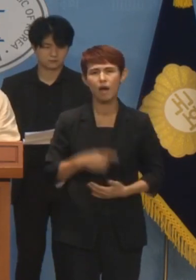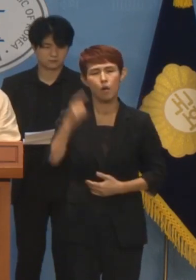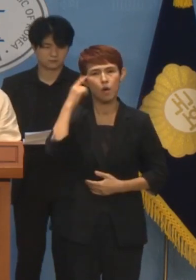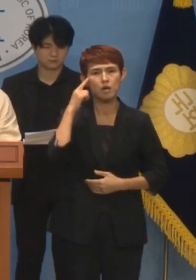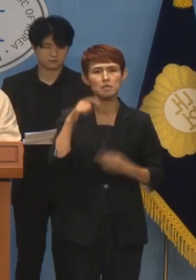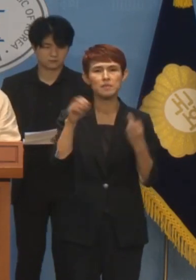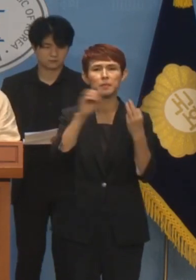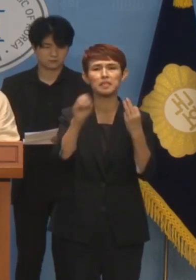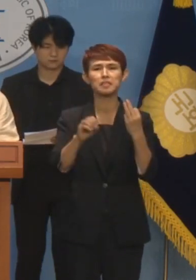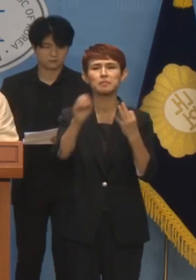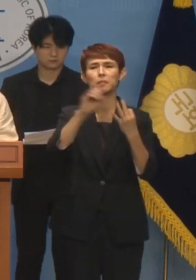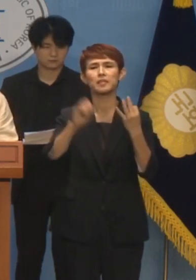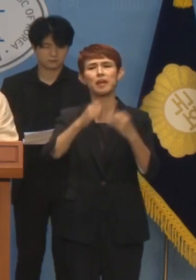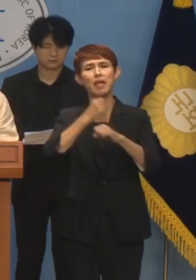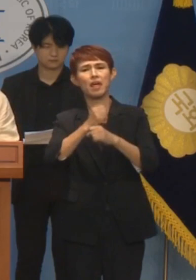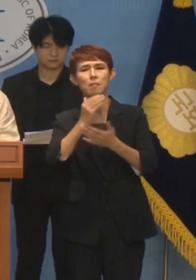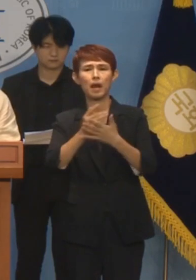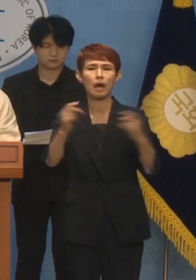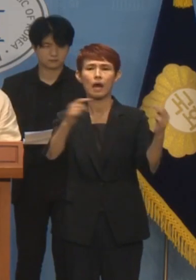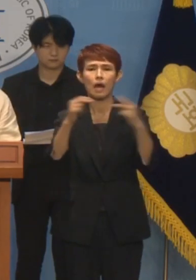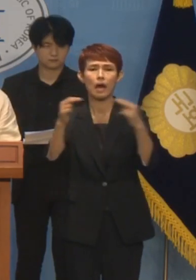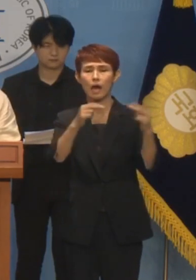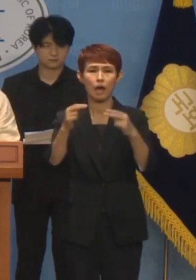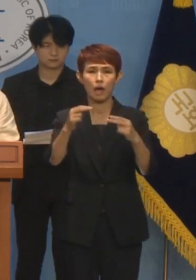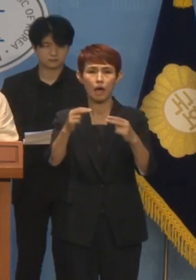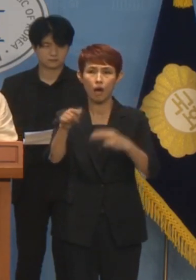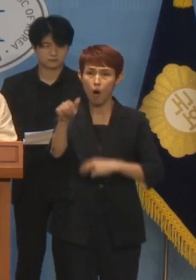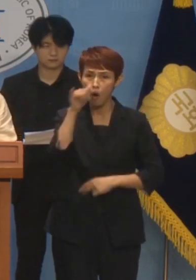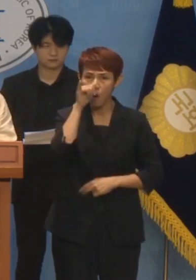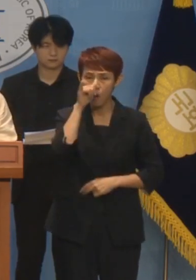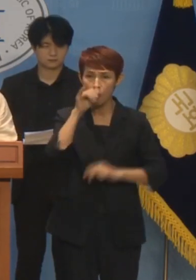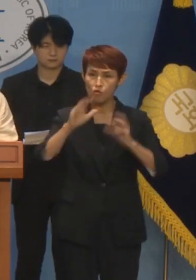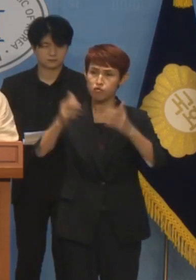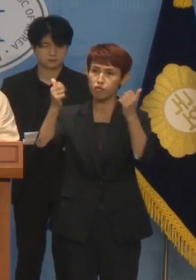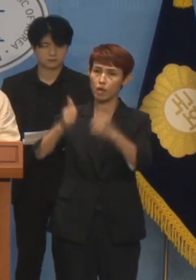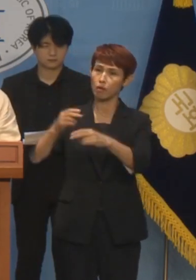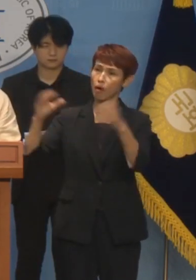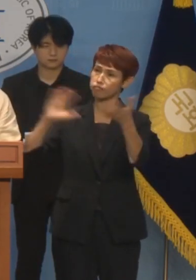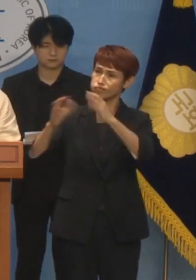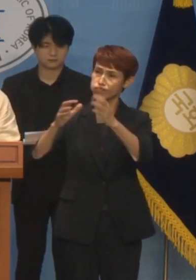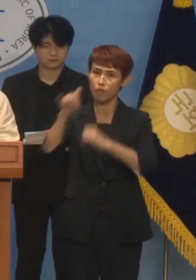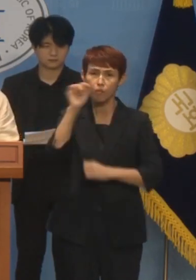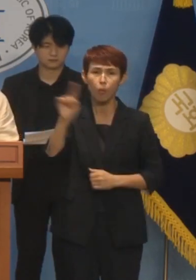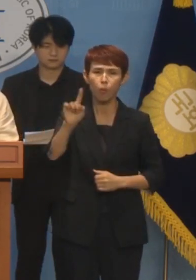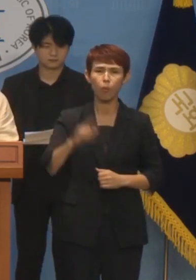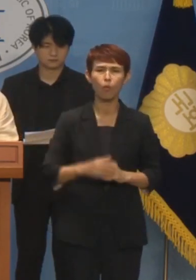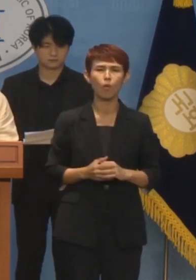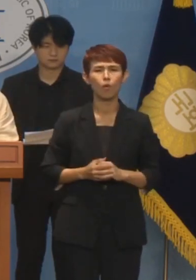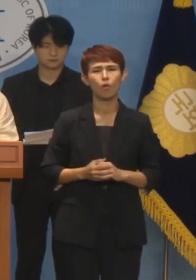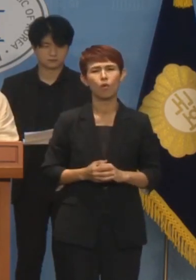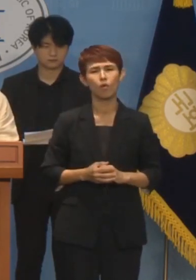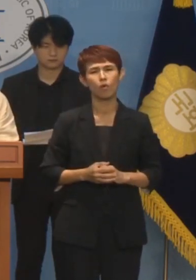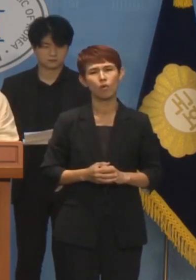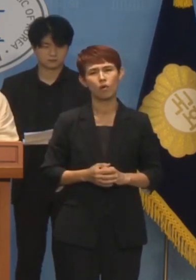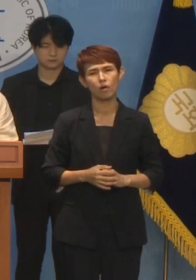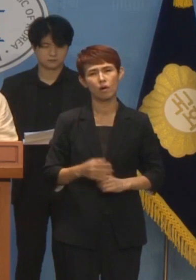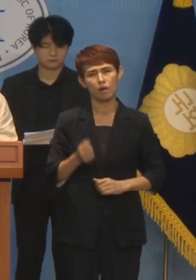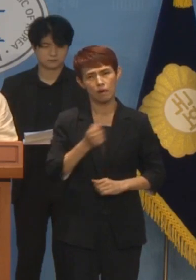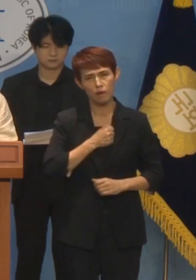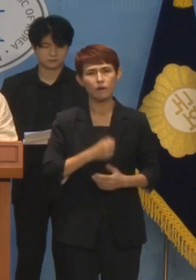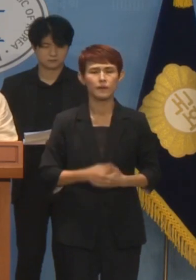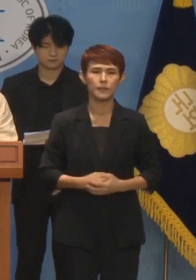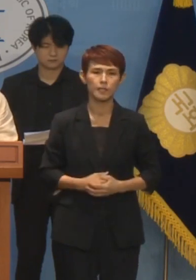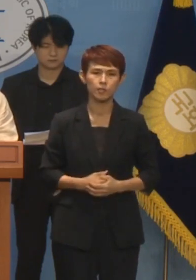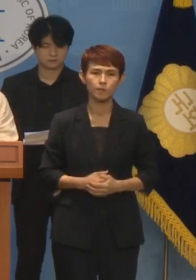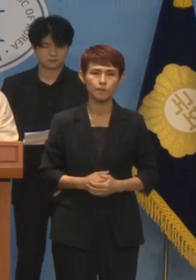13%, 14%가 선심 쓰는 양 국회에서 논의되는지 국민 한성으로서 참으로 참담할